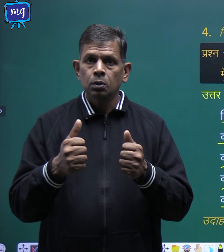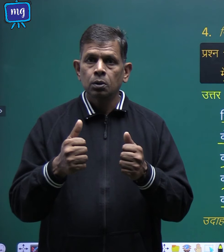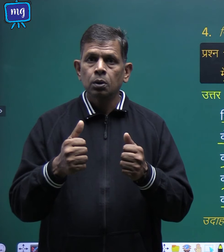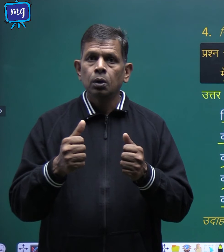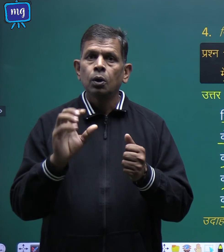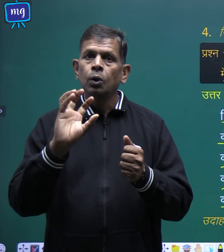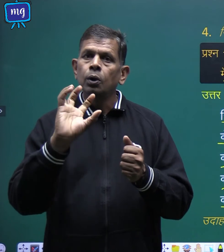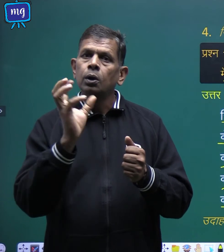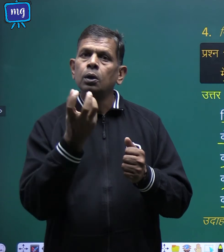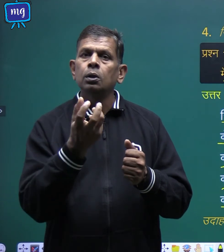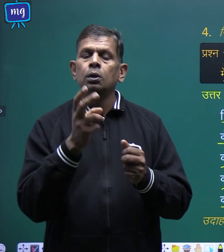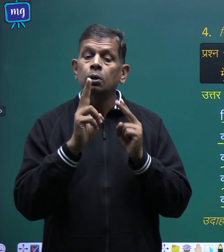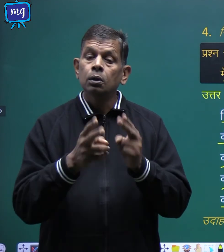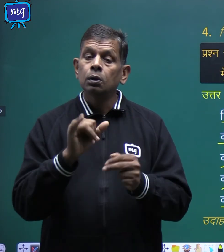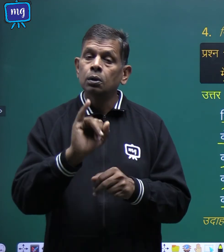केंद्रक पाया जाता है।